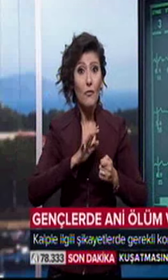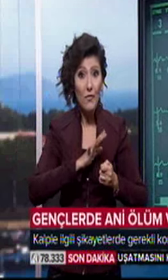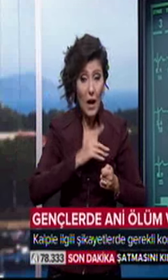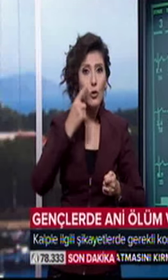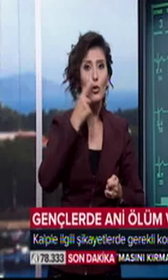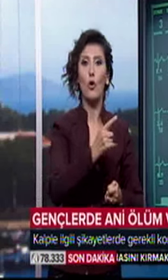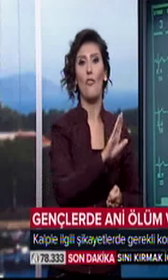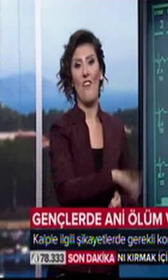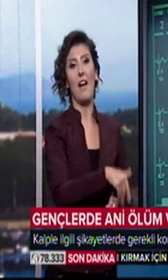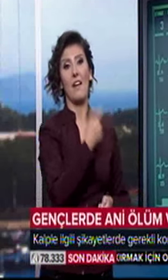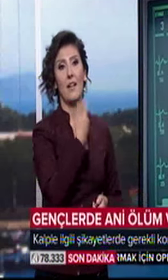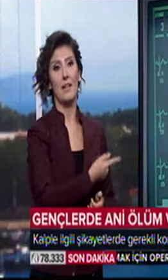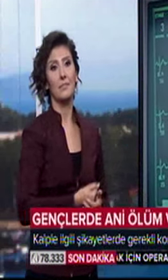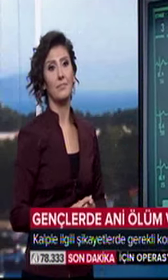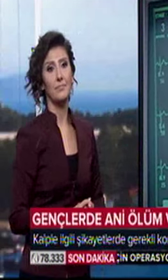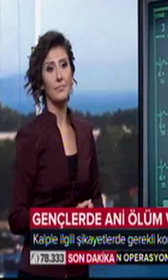görülebilmektedir.